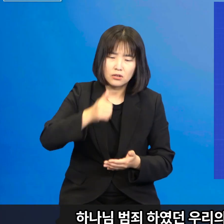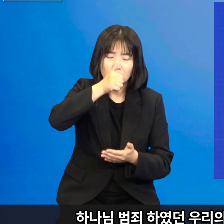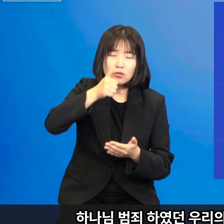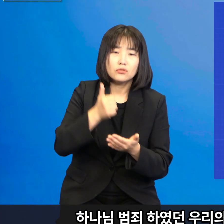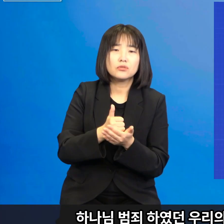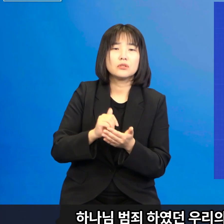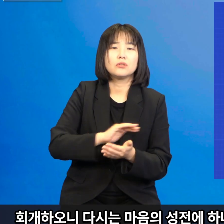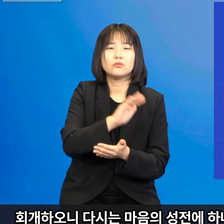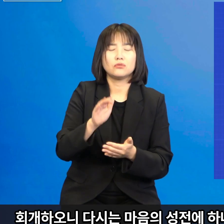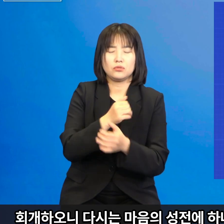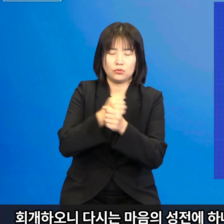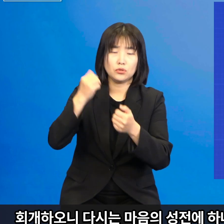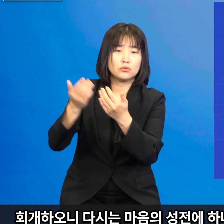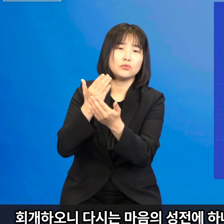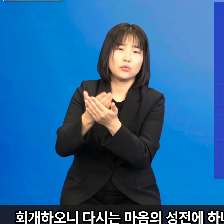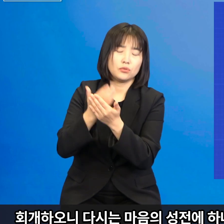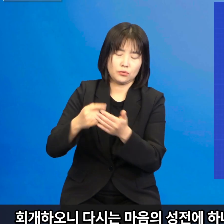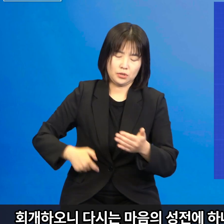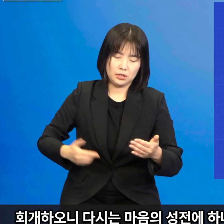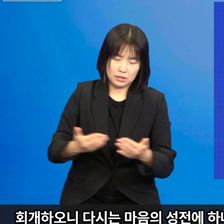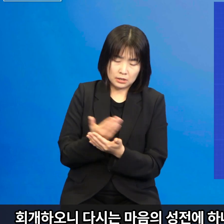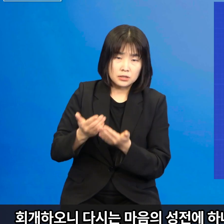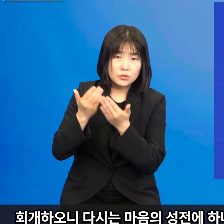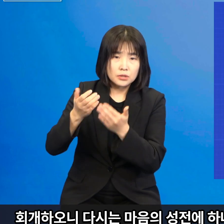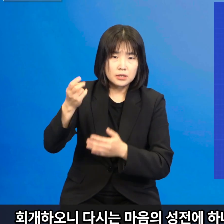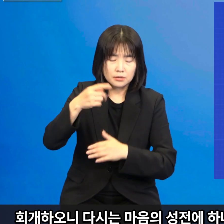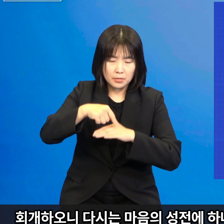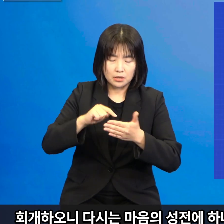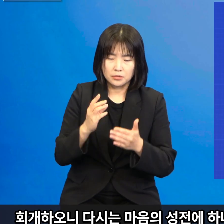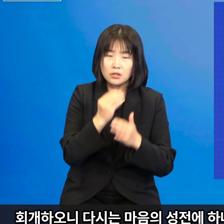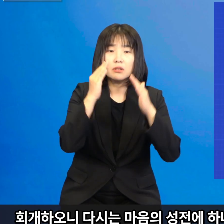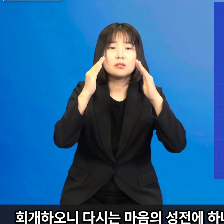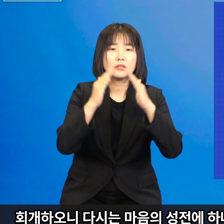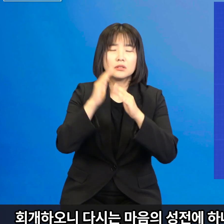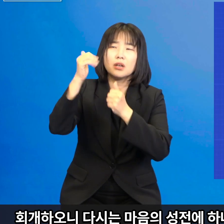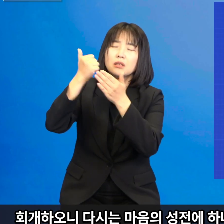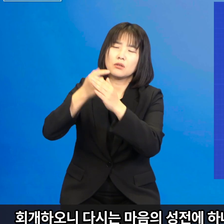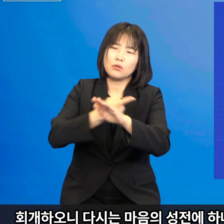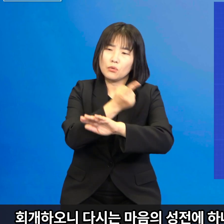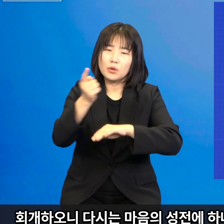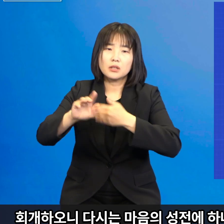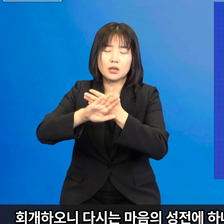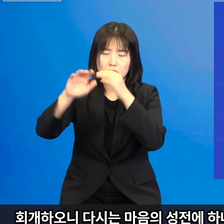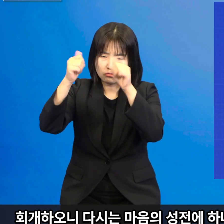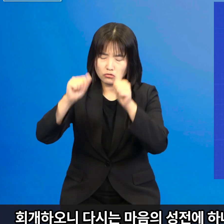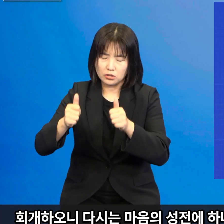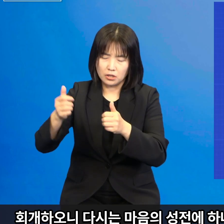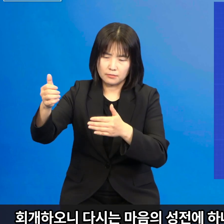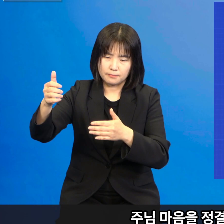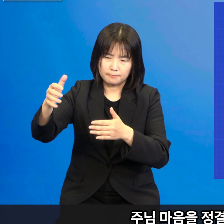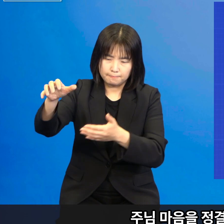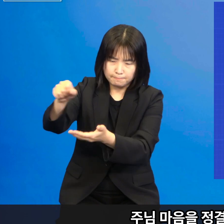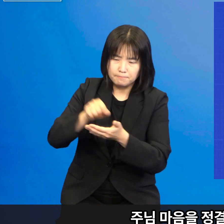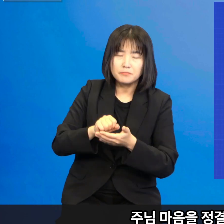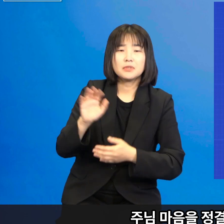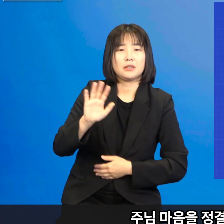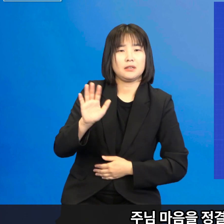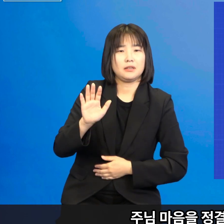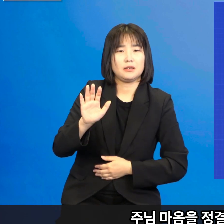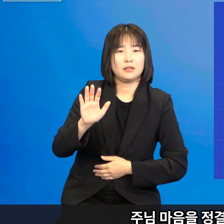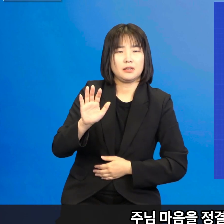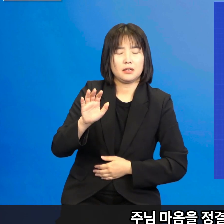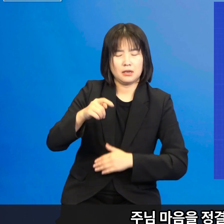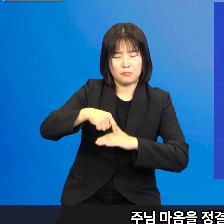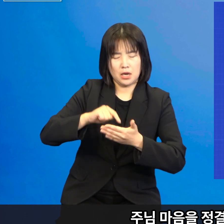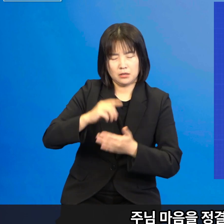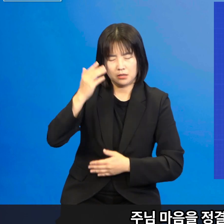용서하여 주시옵소서. 회개하오니 다시는 마음의 성전에 하나님 외에 다른 우상을 세우지 않겠습니다. 주님, 마음을